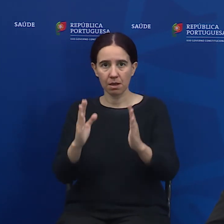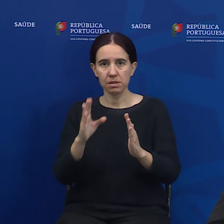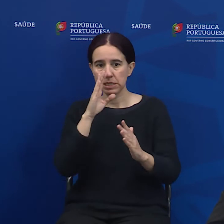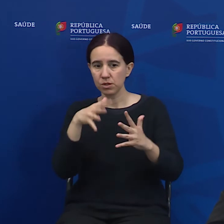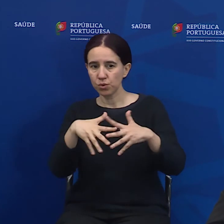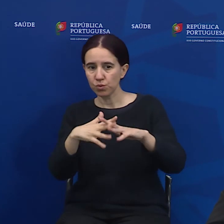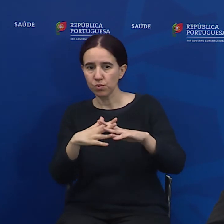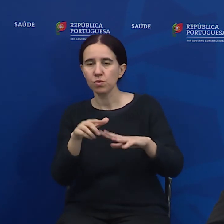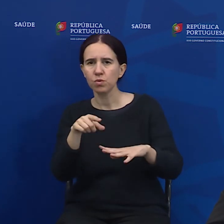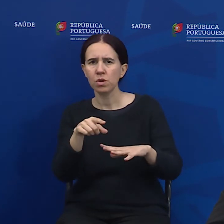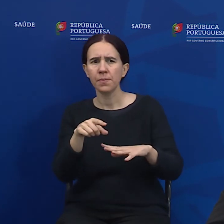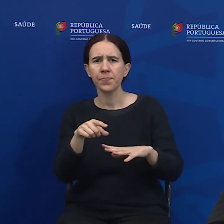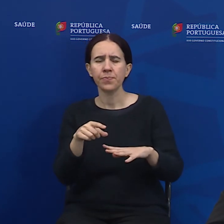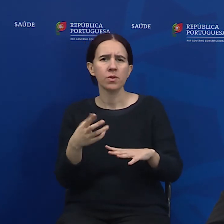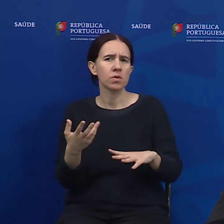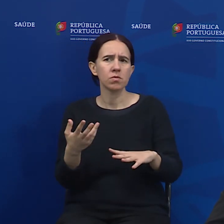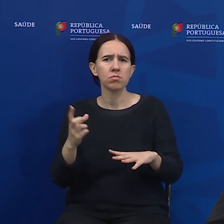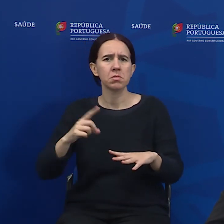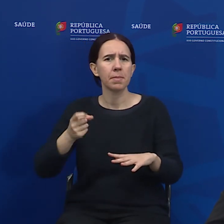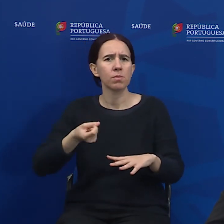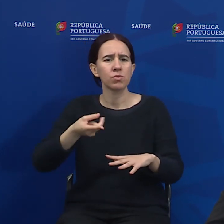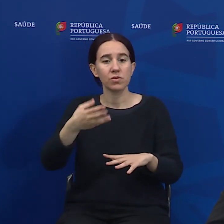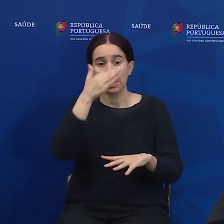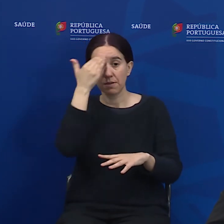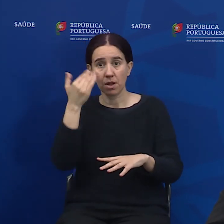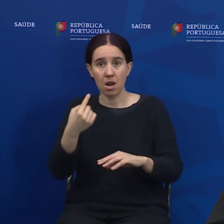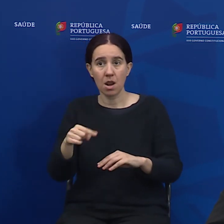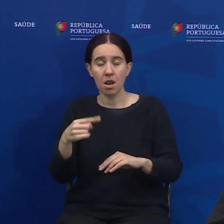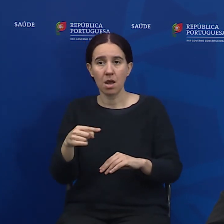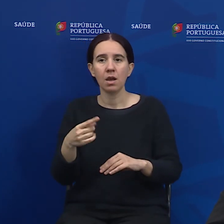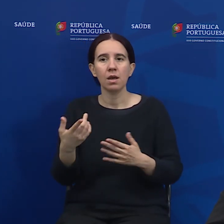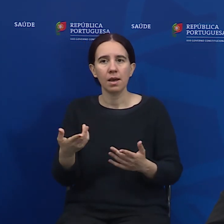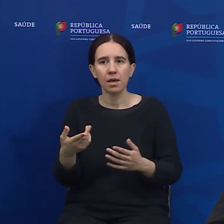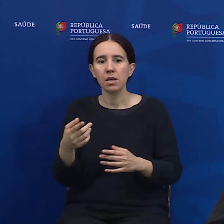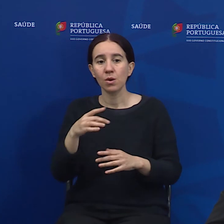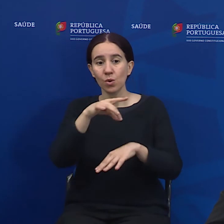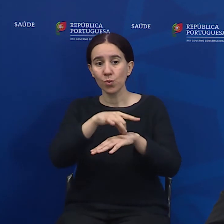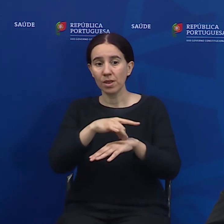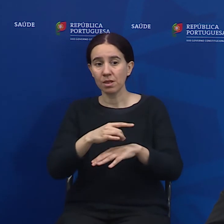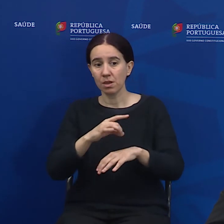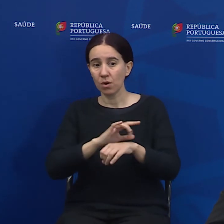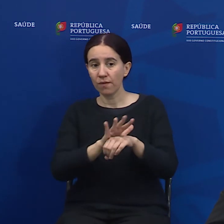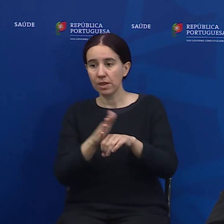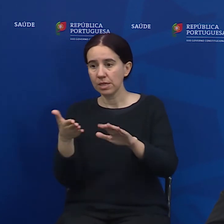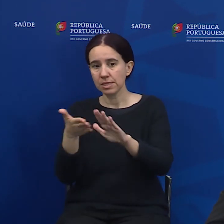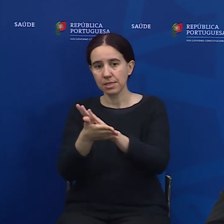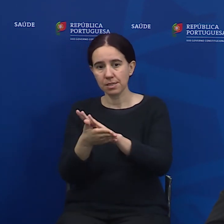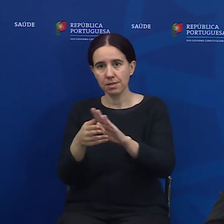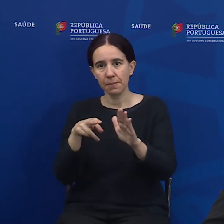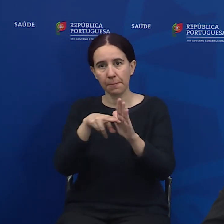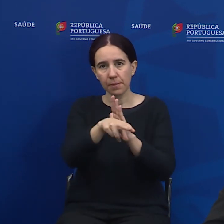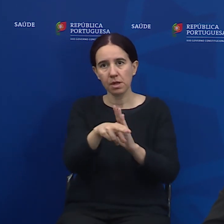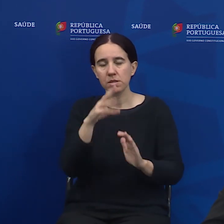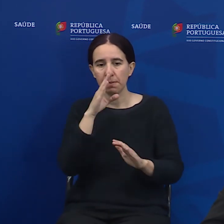são estruturas que muitas vezes tem dificuldade em receber do ente os convide esse